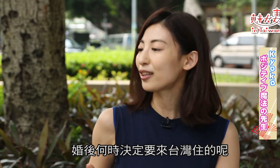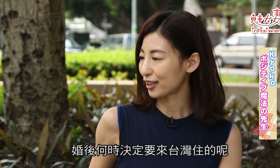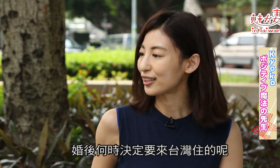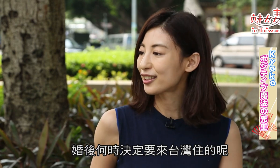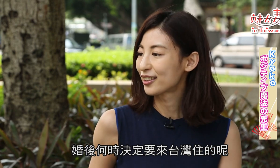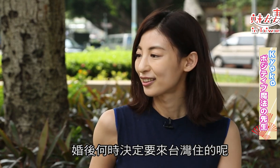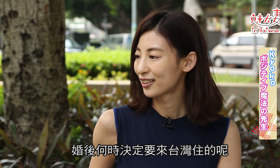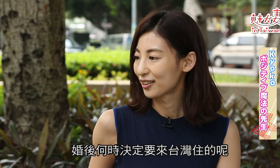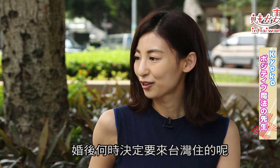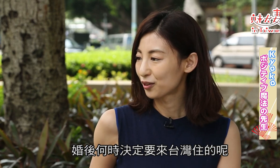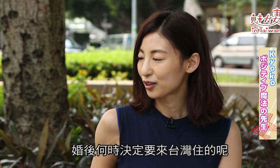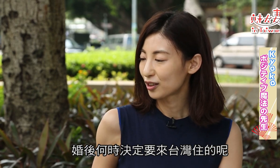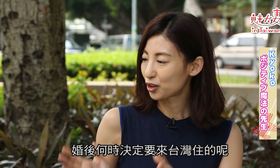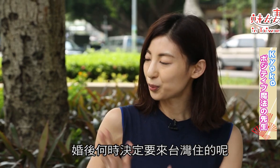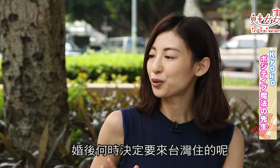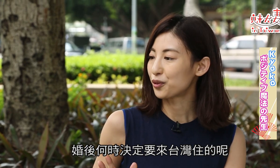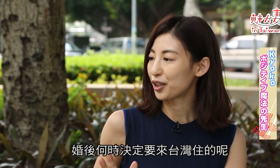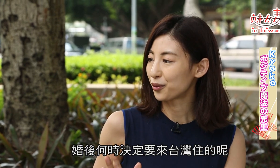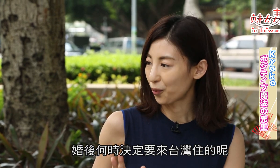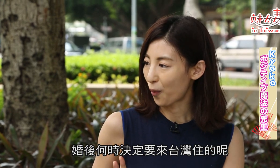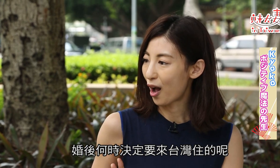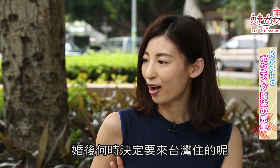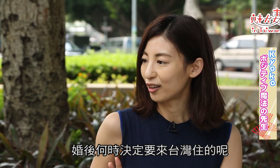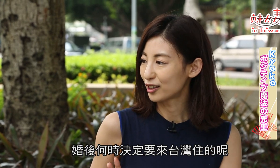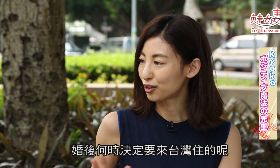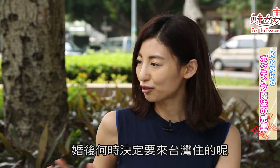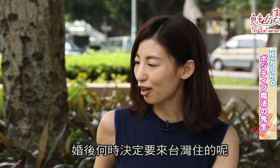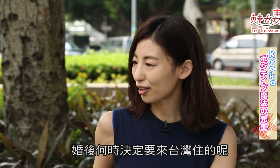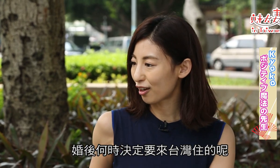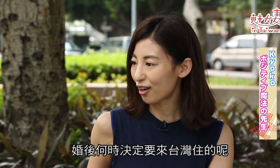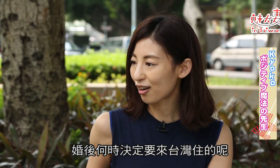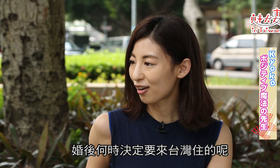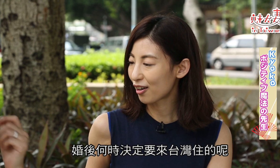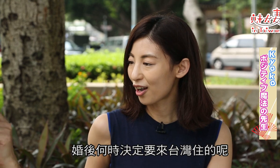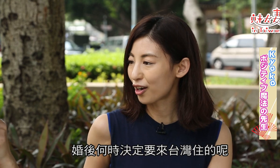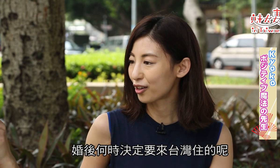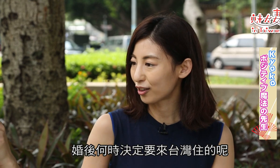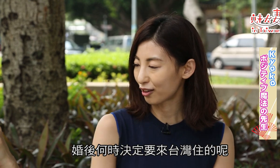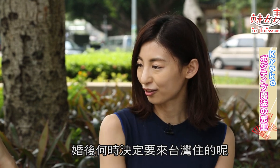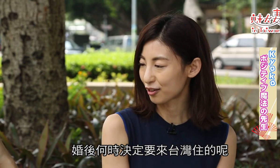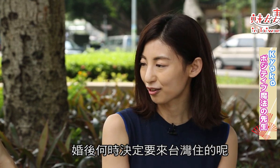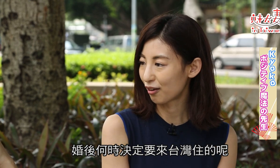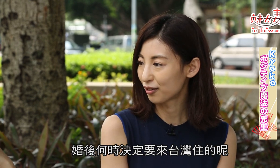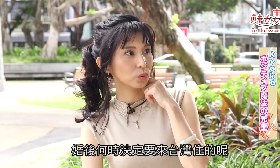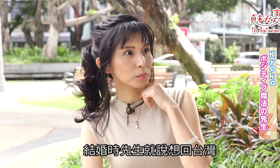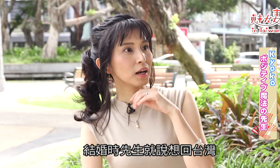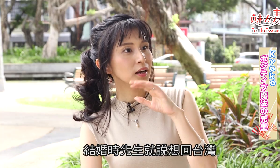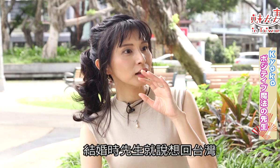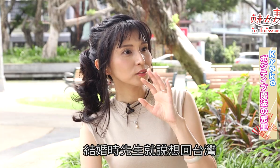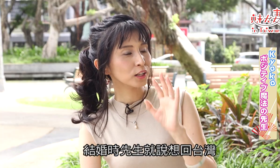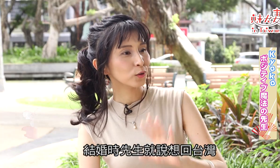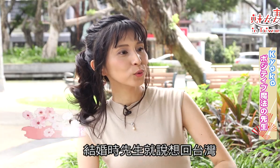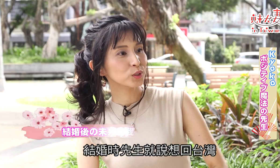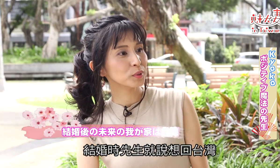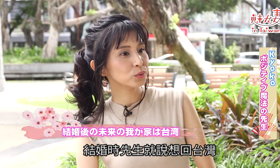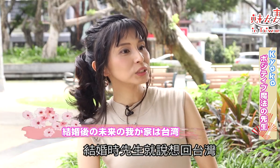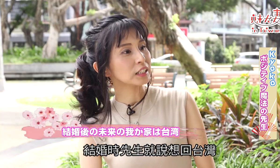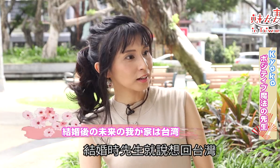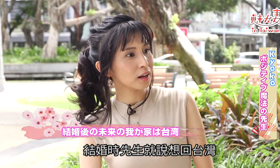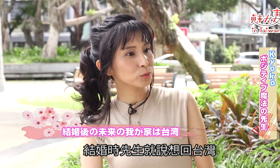に住むっていうのはいつぐらいから考えられてたんですか？ まあ、あの結婚を決める時からも